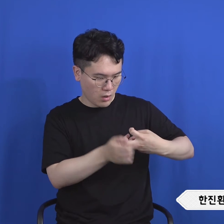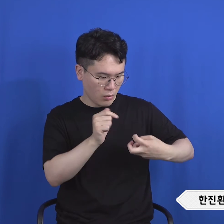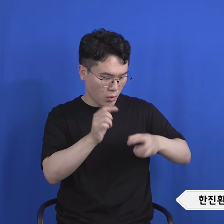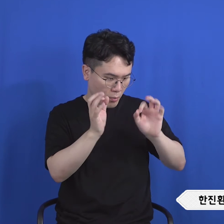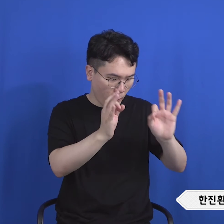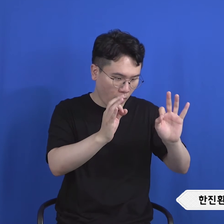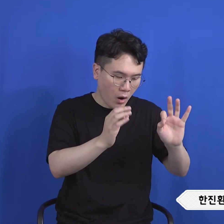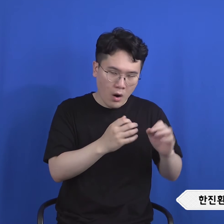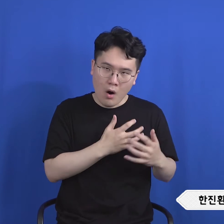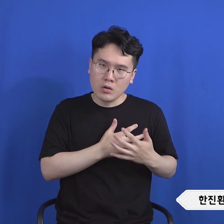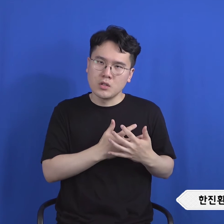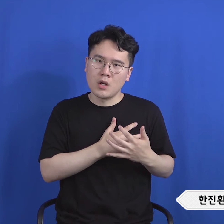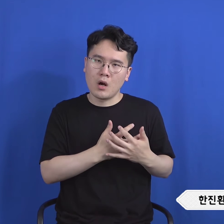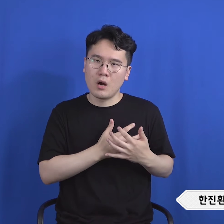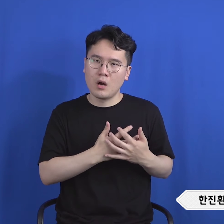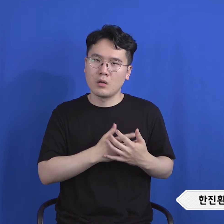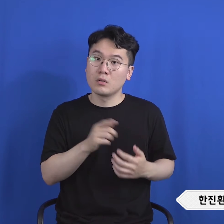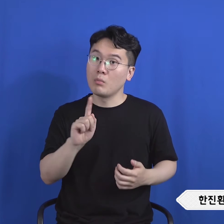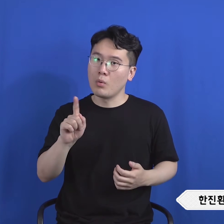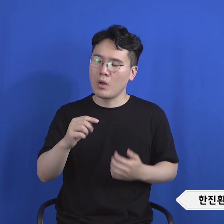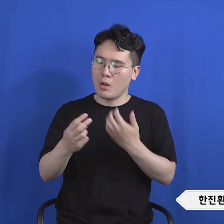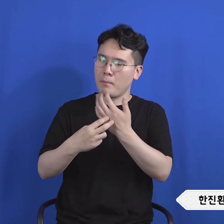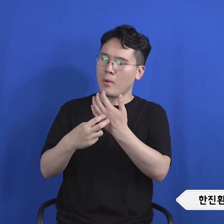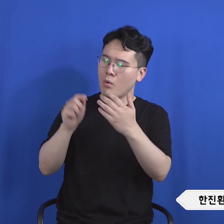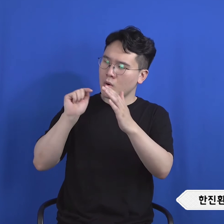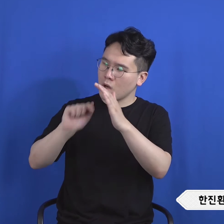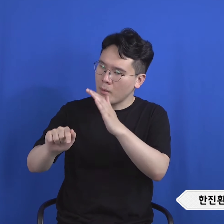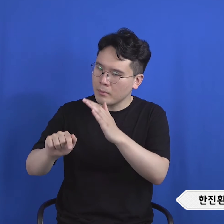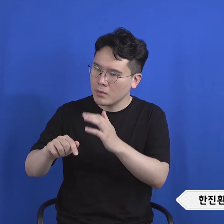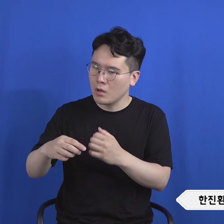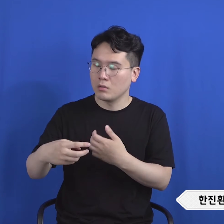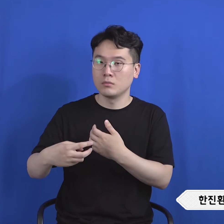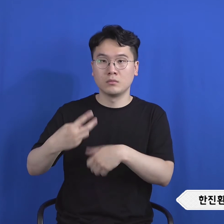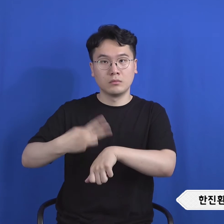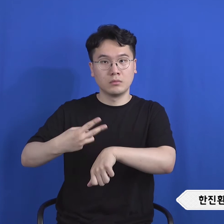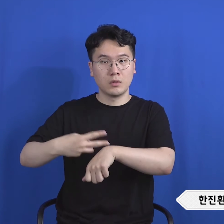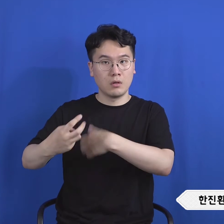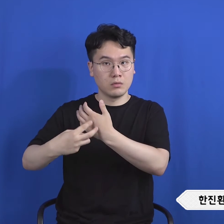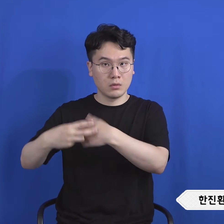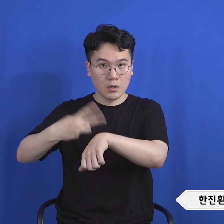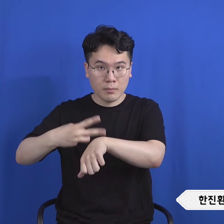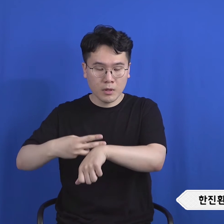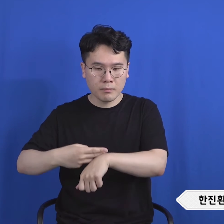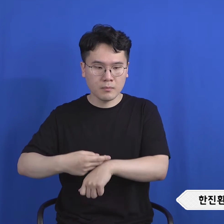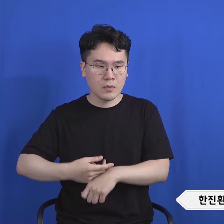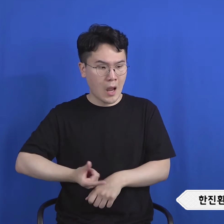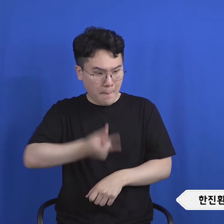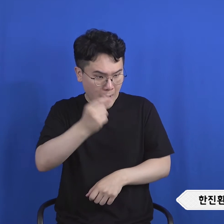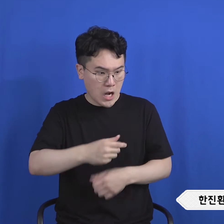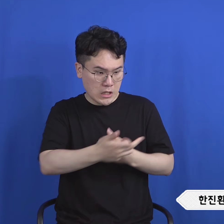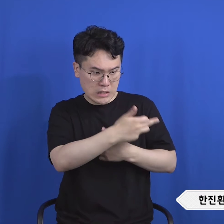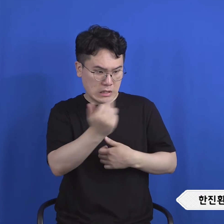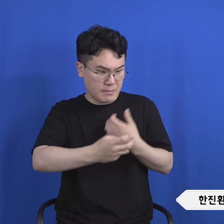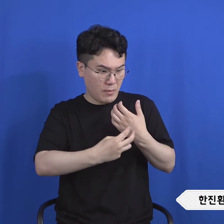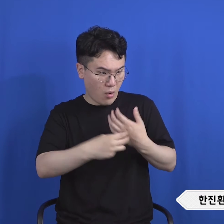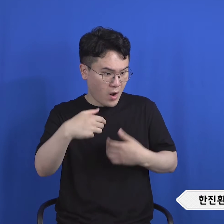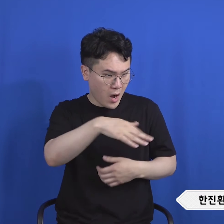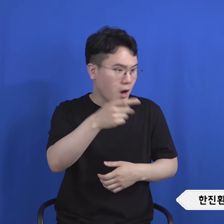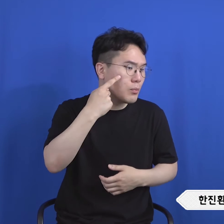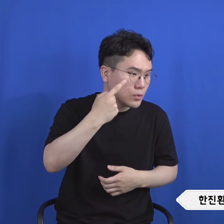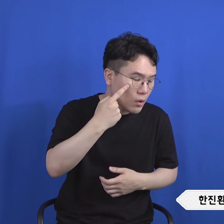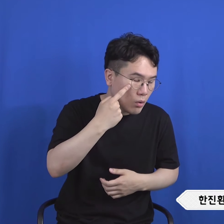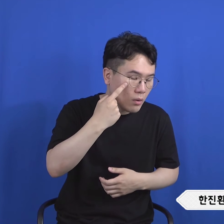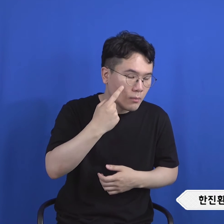않습니까? 의사가 심각한 얼굴로 빨리 큰 병원에 가보세요 한마디 하면 눈앞이 캄캄해지지